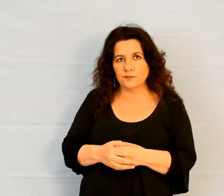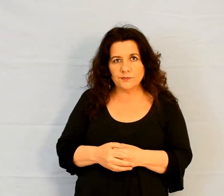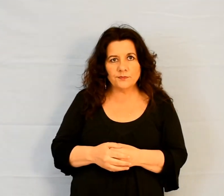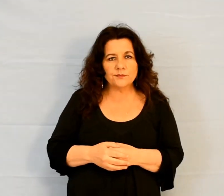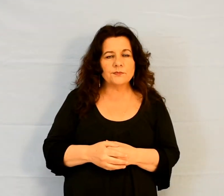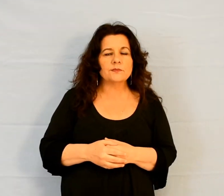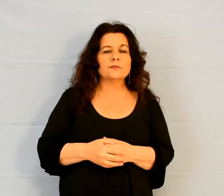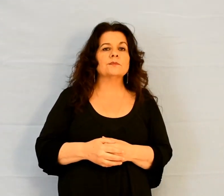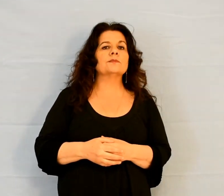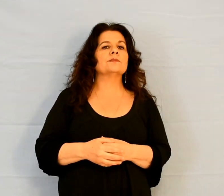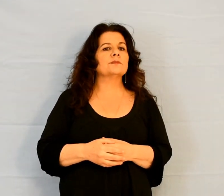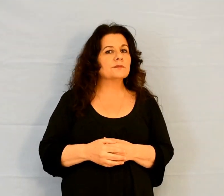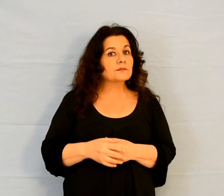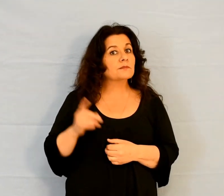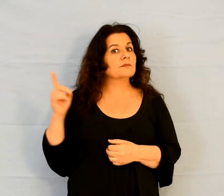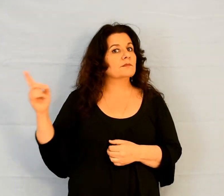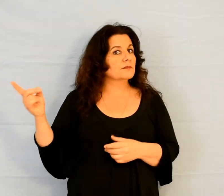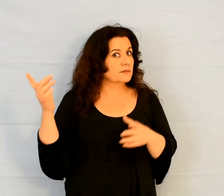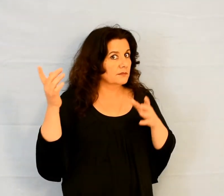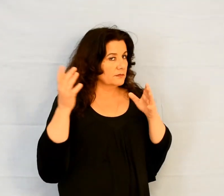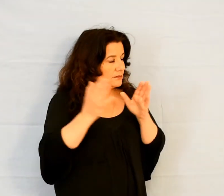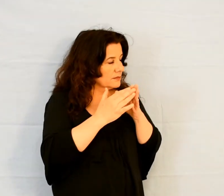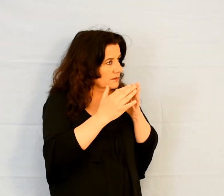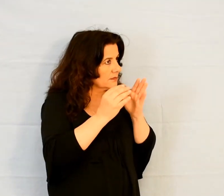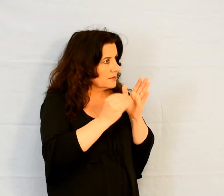Il leur demanda de nouveau : « Qui cherchez-vous ? »